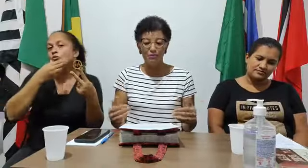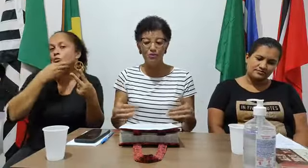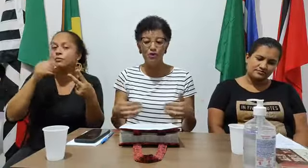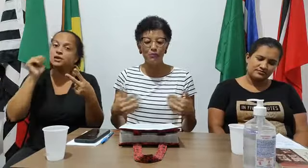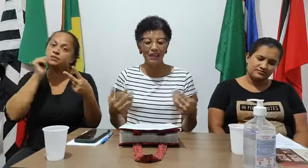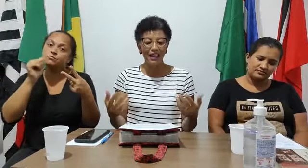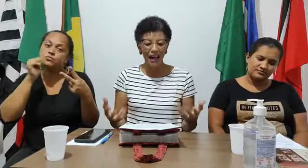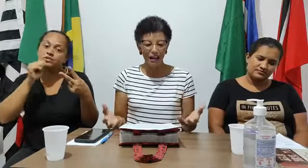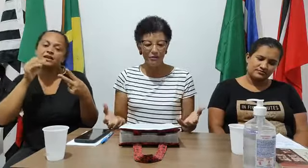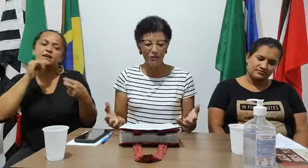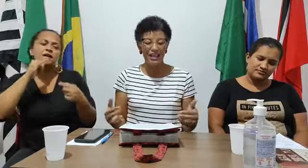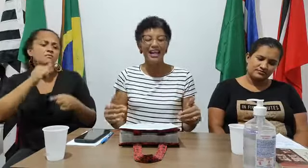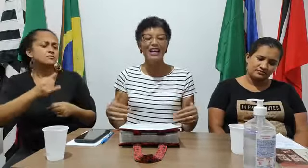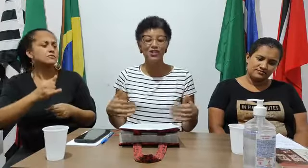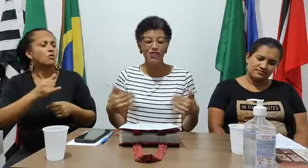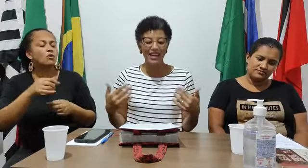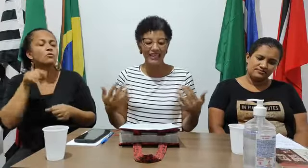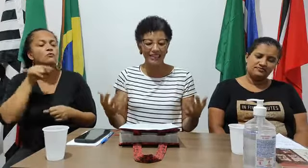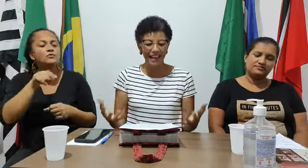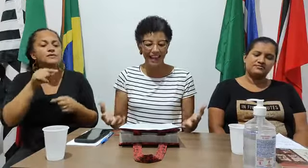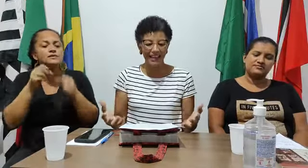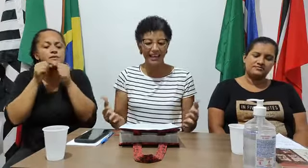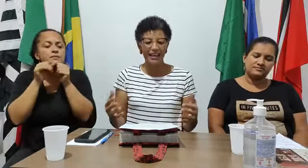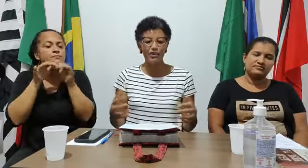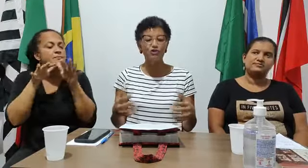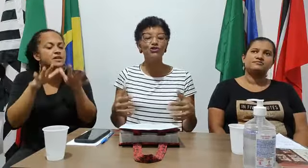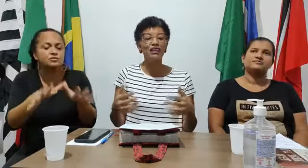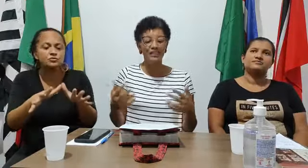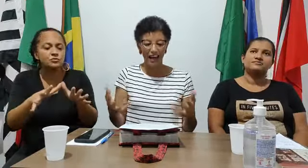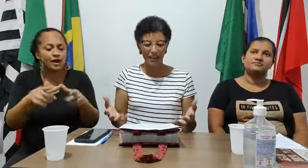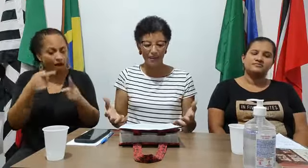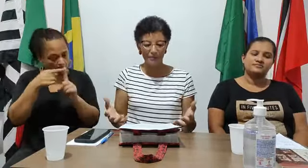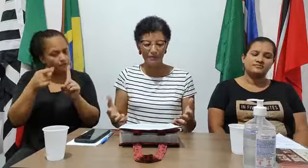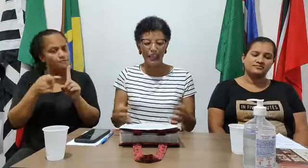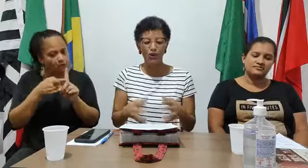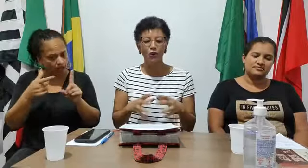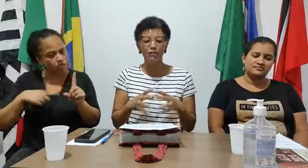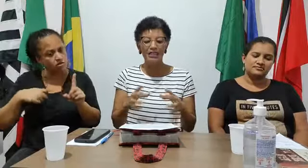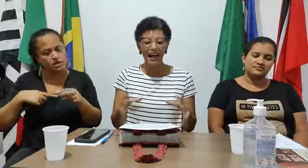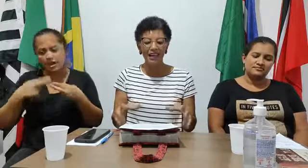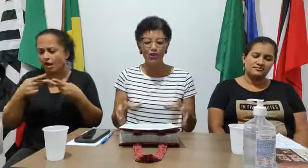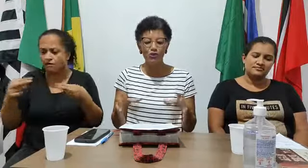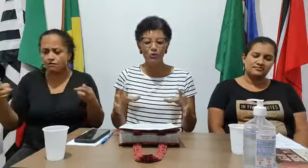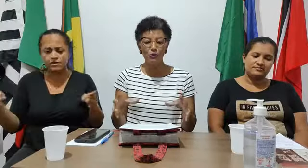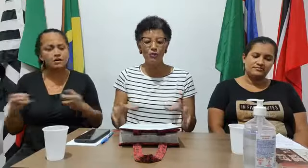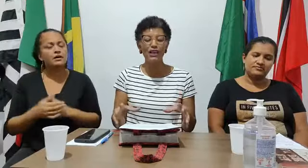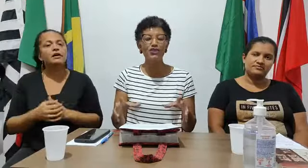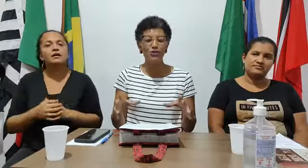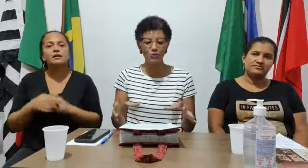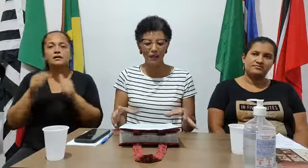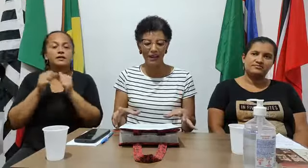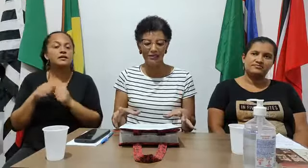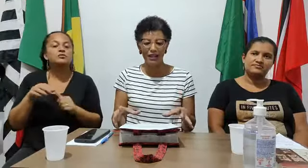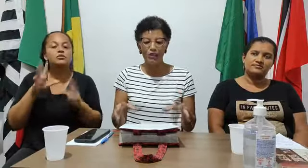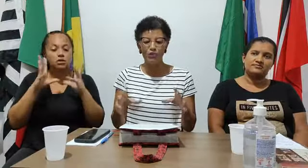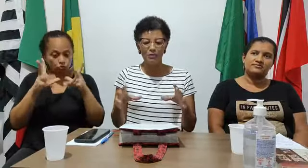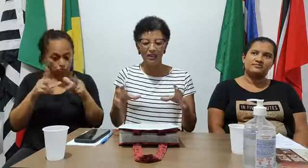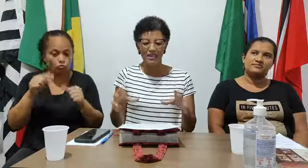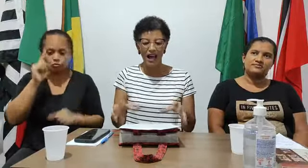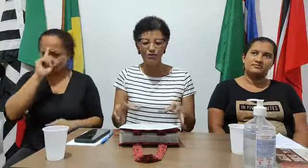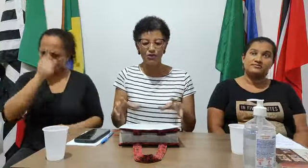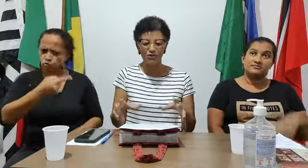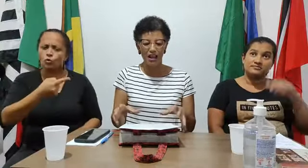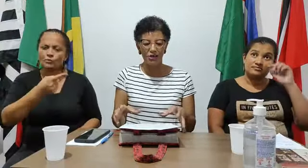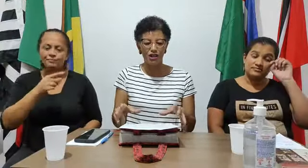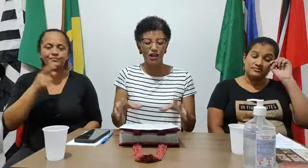fecundos, multiplicai-vos, enchei a terra e sujeitai-a, dominai-a sobre os peixes do mar, sobre